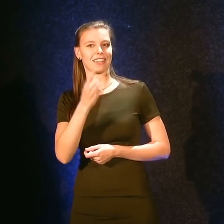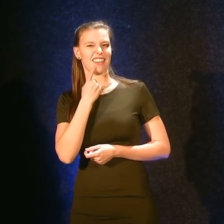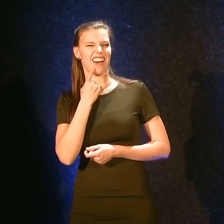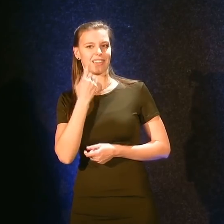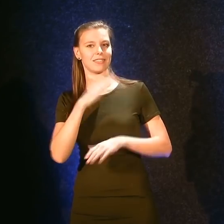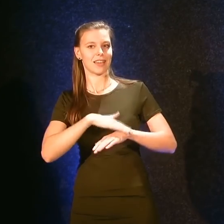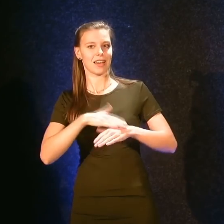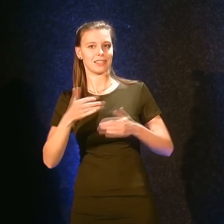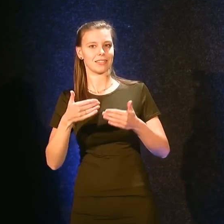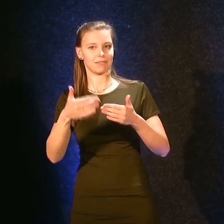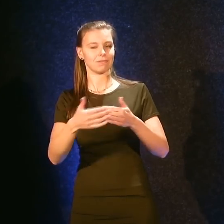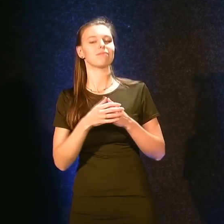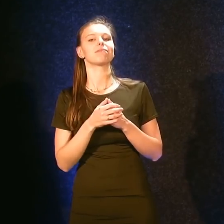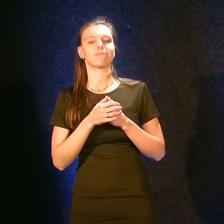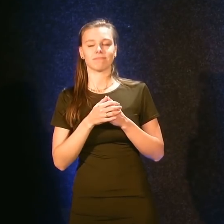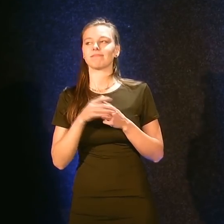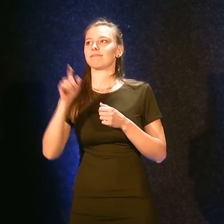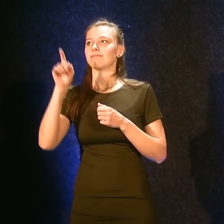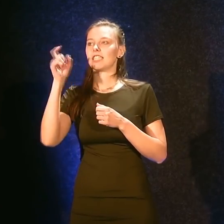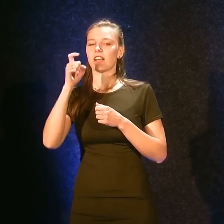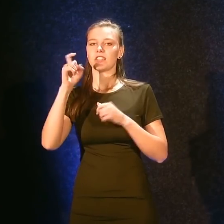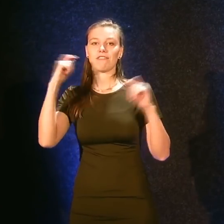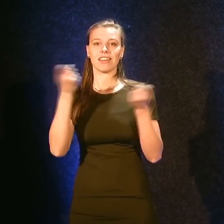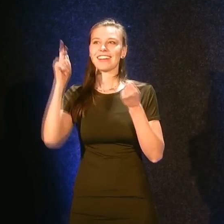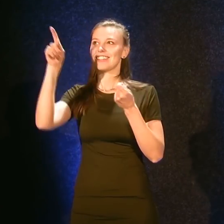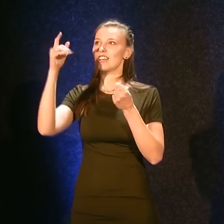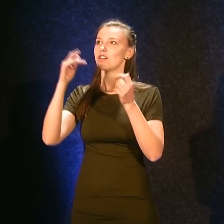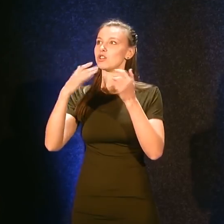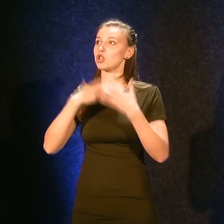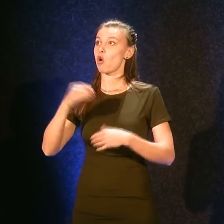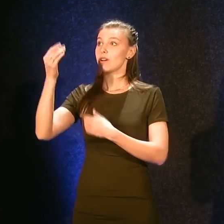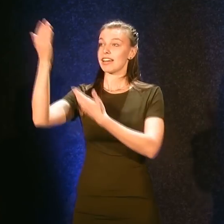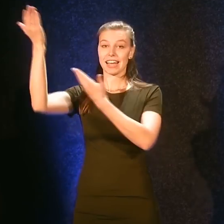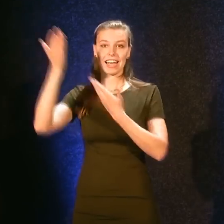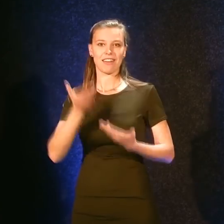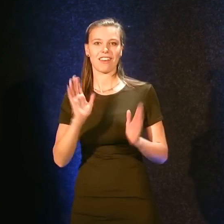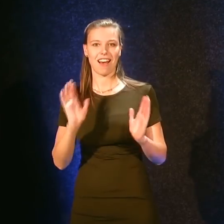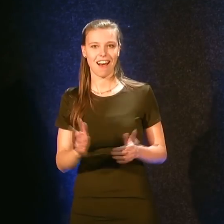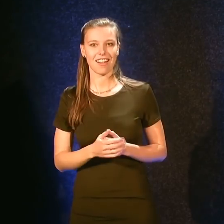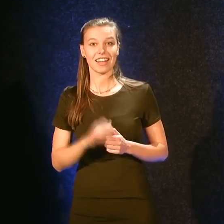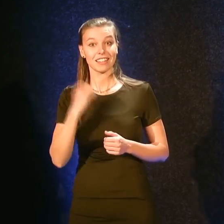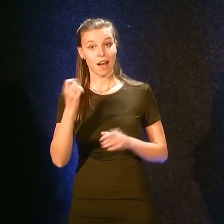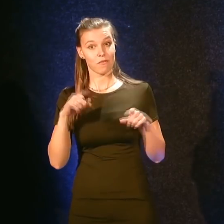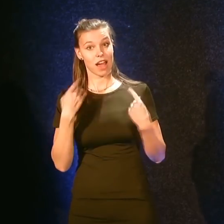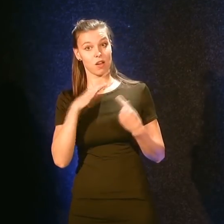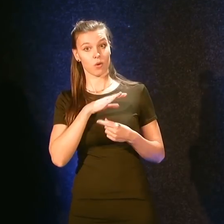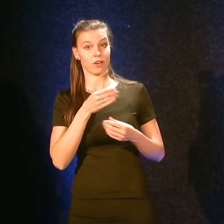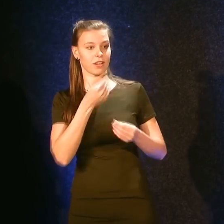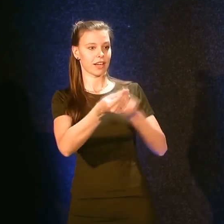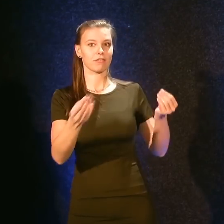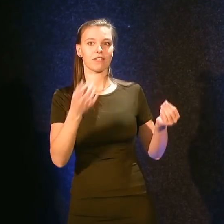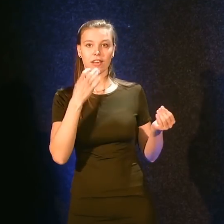dat Hij zijn Zoon heeft gegeven. En juist daarom willen wij ook geven en geloven